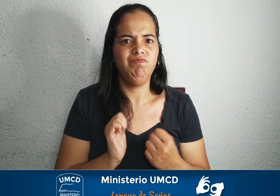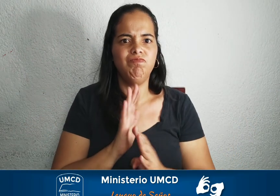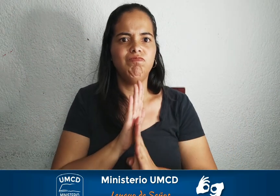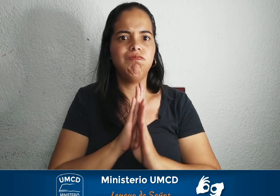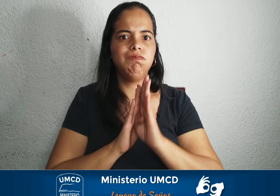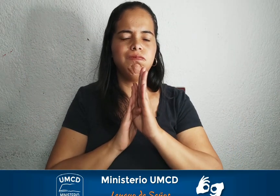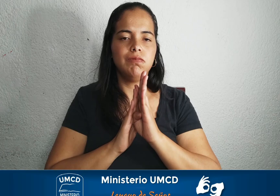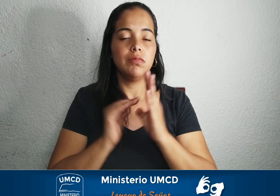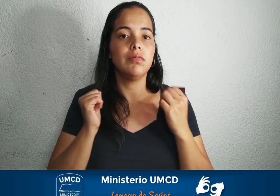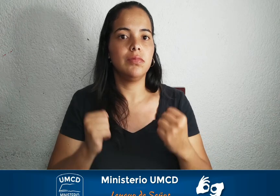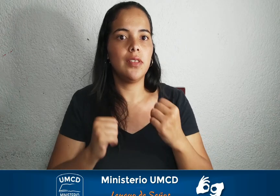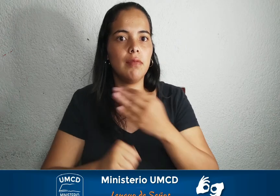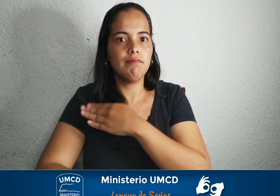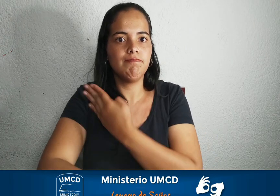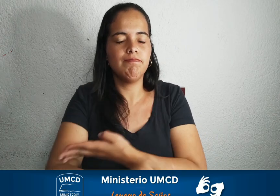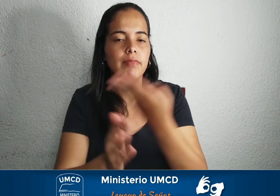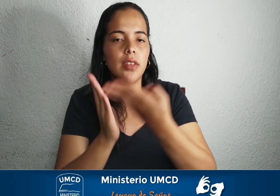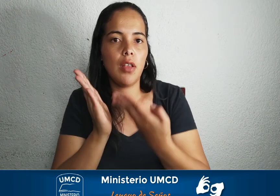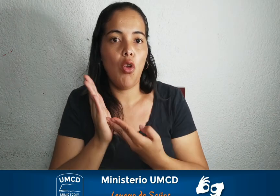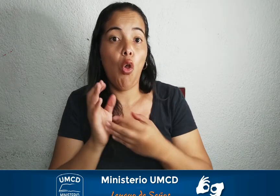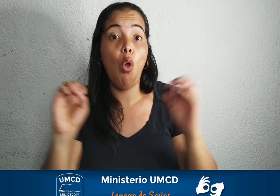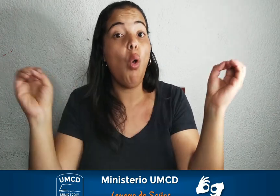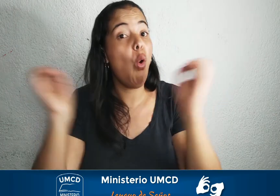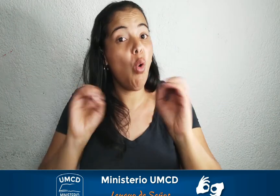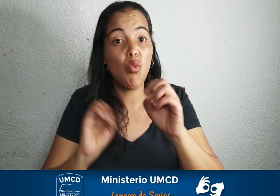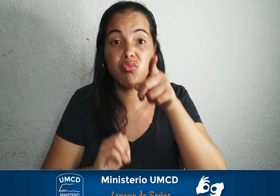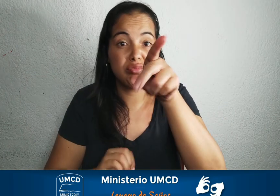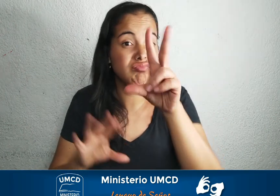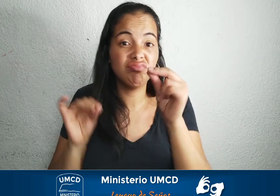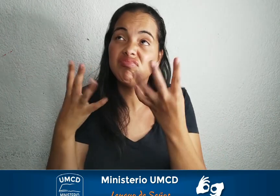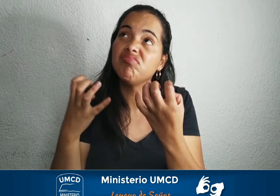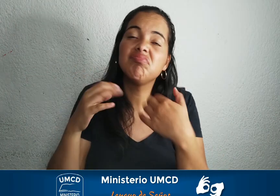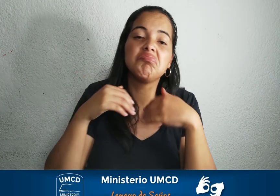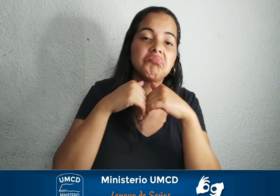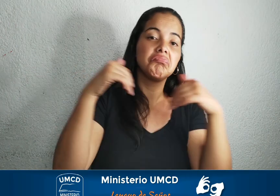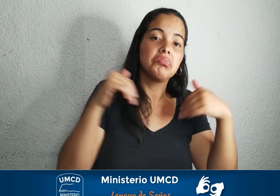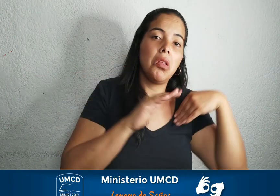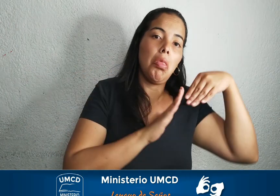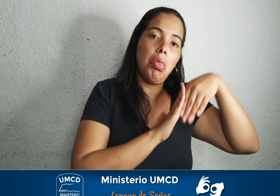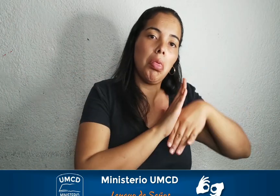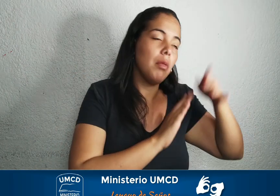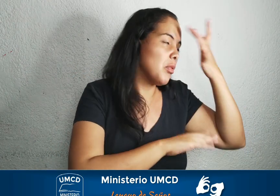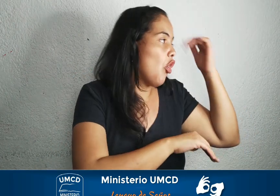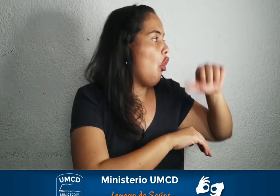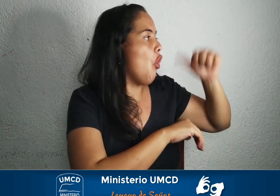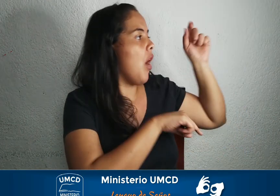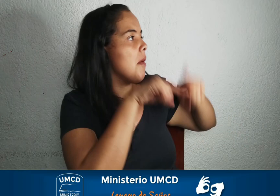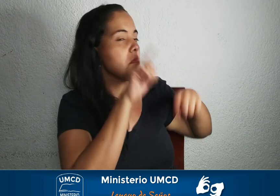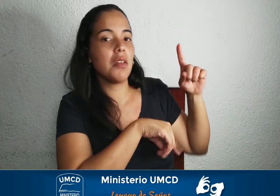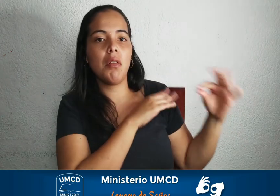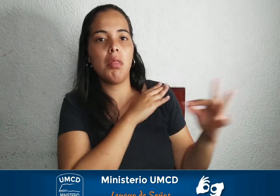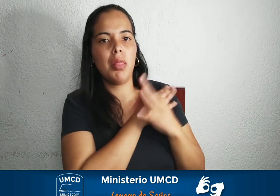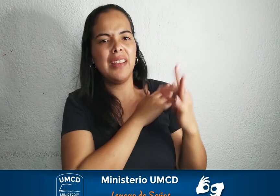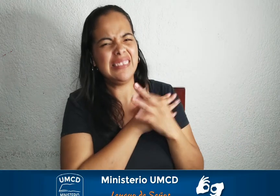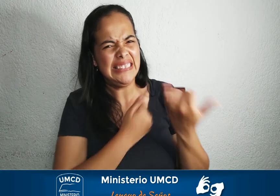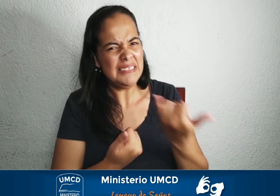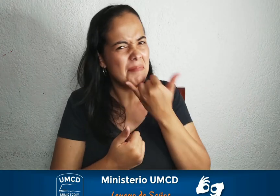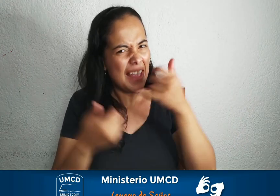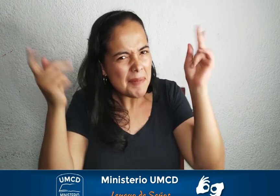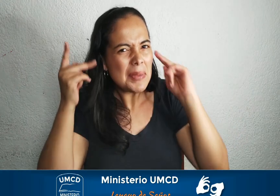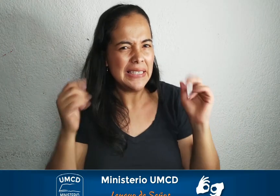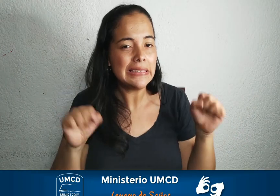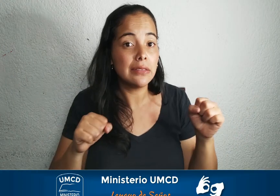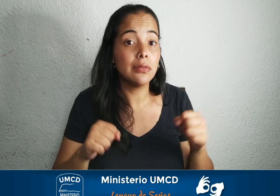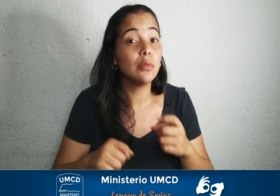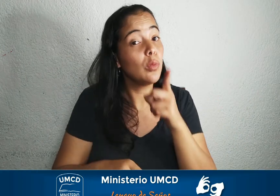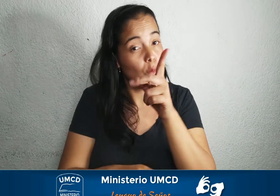Él, o puede ser lamentablemente muy destruida en la manera en la que permitimos que otros lleguen a